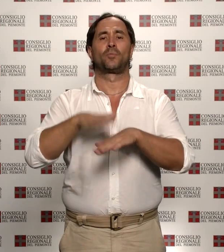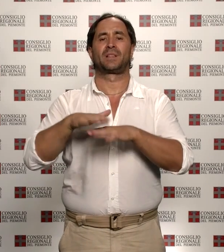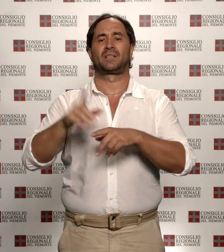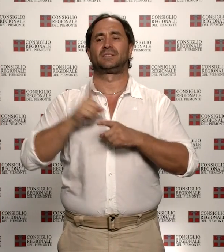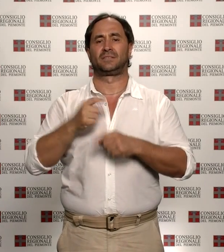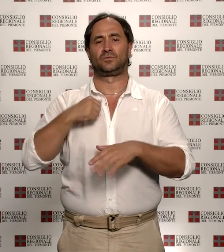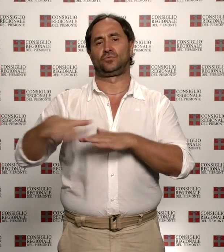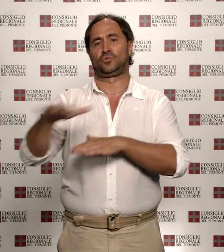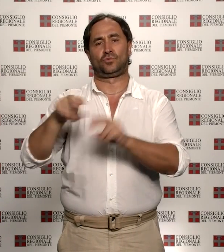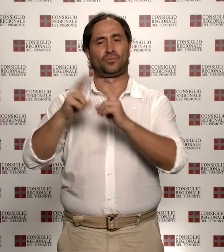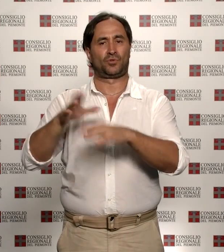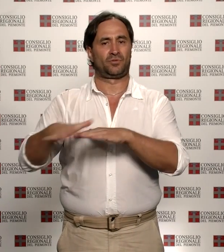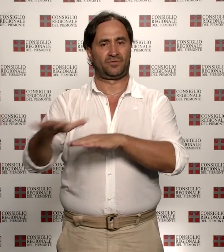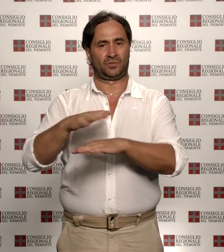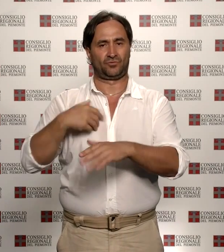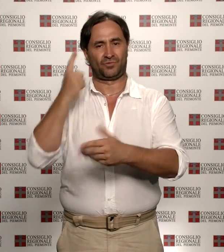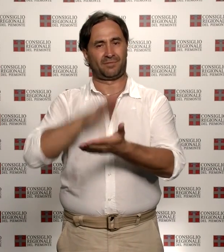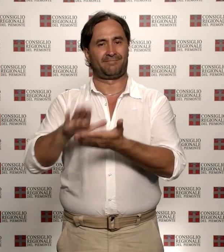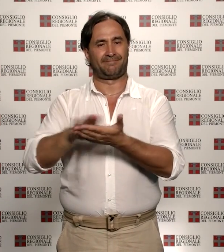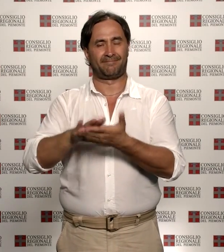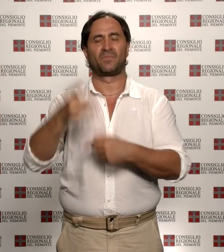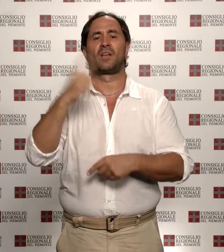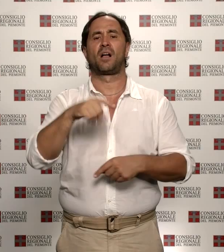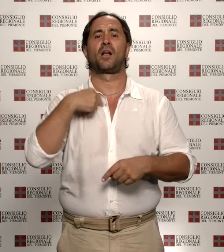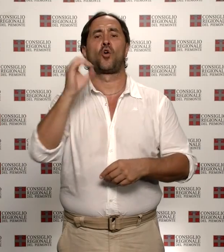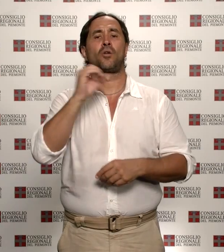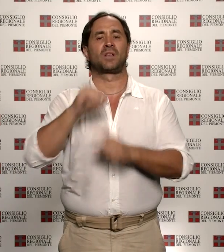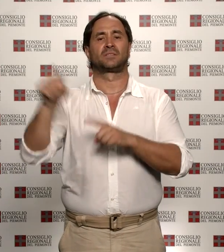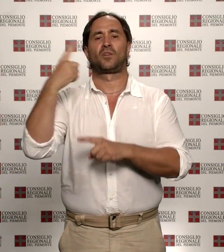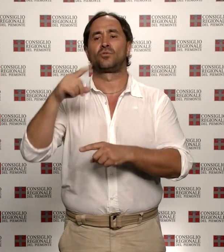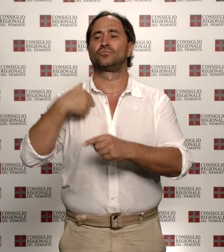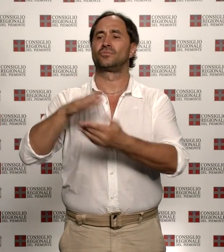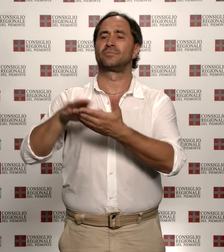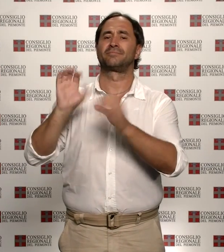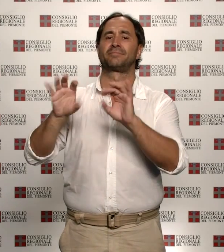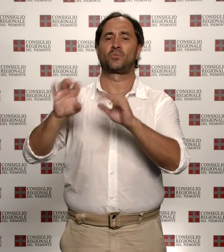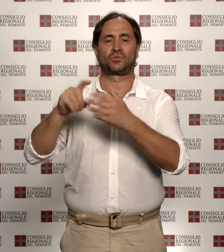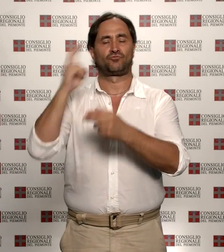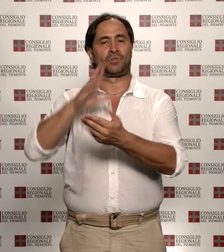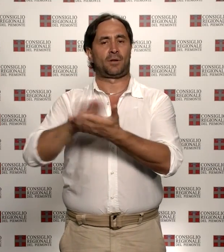provinciali e delocalizzare l'impianto di rifiuti pericolosi di Orbassano nella cintura torinese.